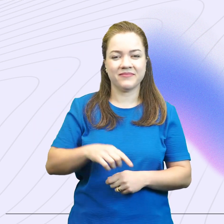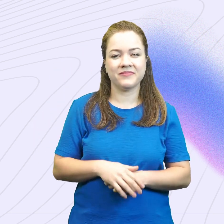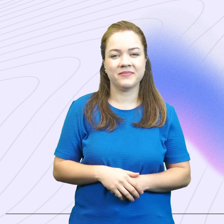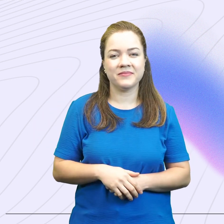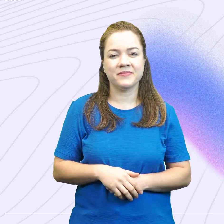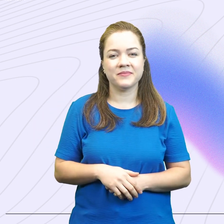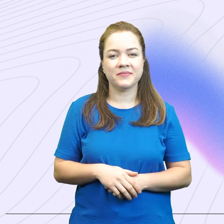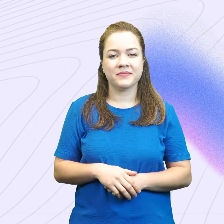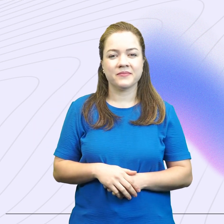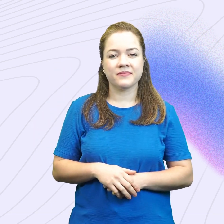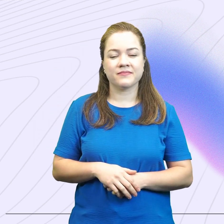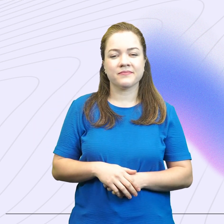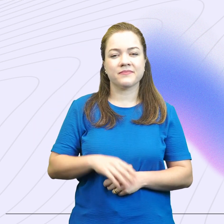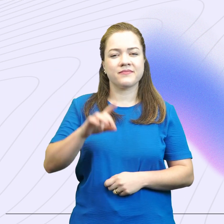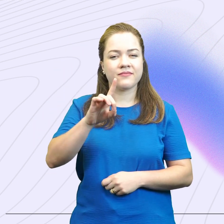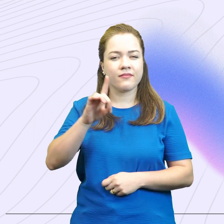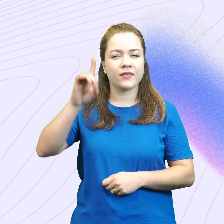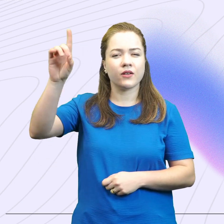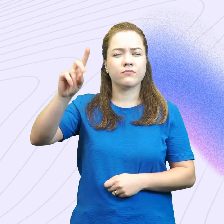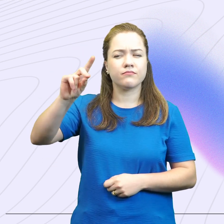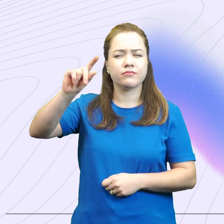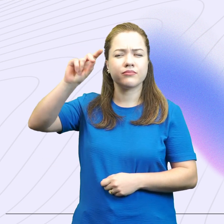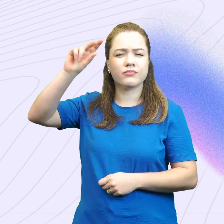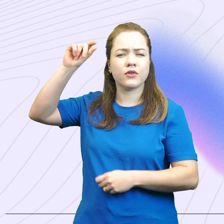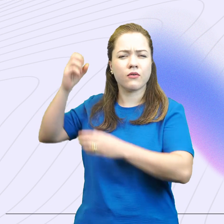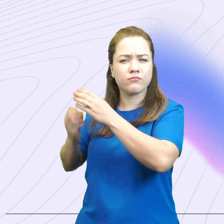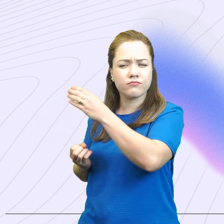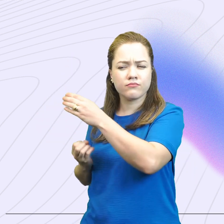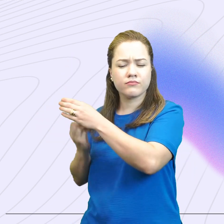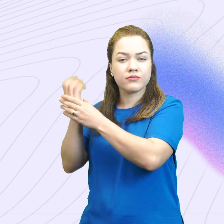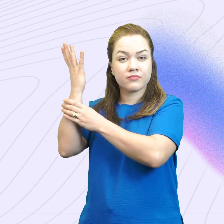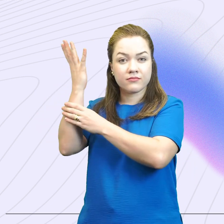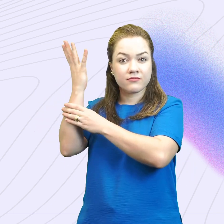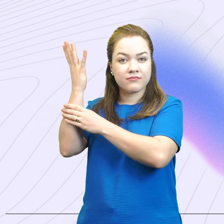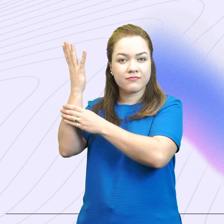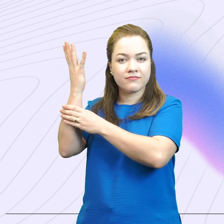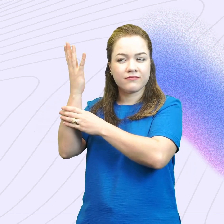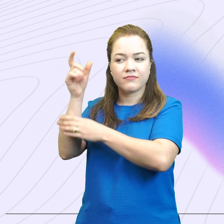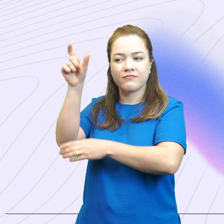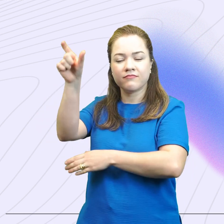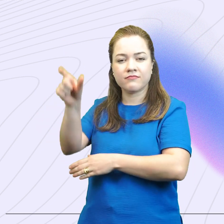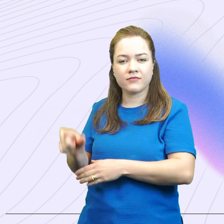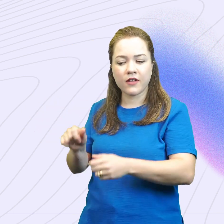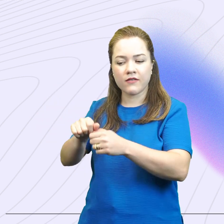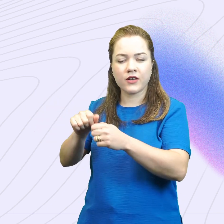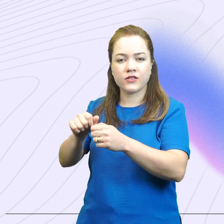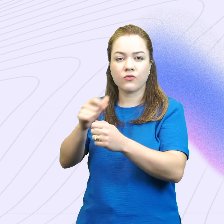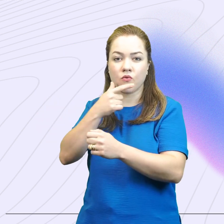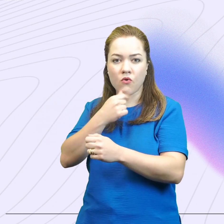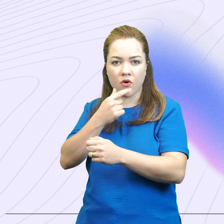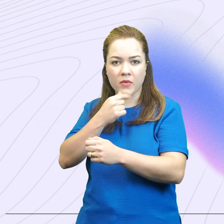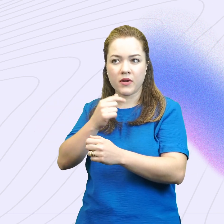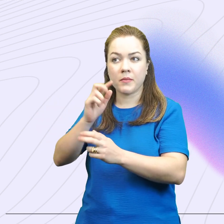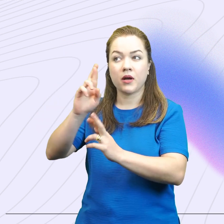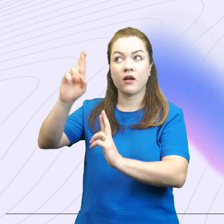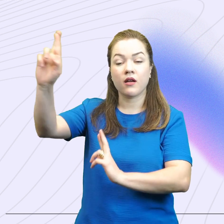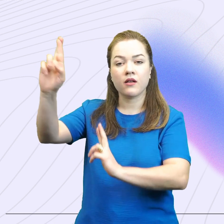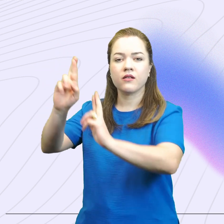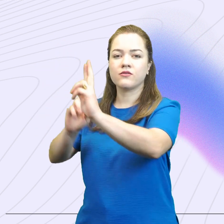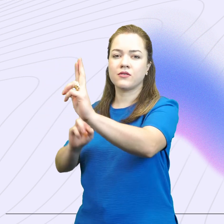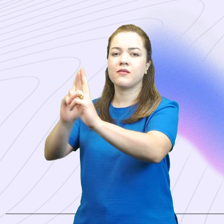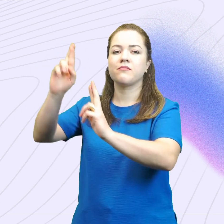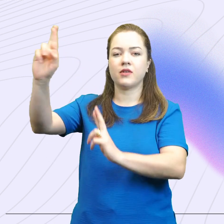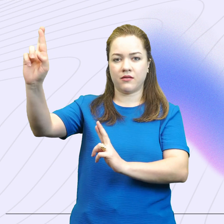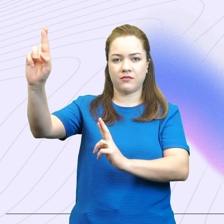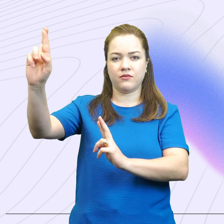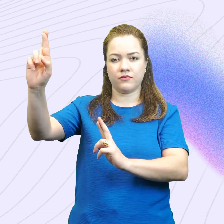E Deus, desde o início da sua criação, Ele cria o homem para ter um relacionamento com Ele. Ele